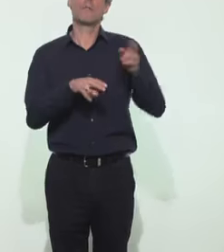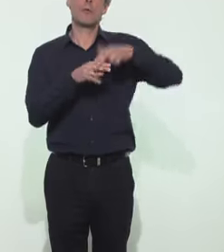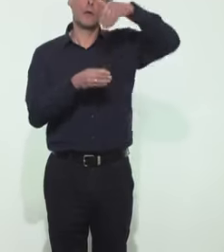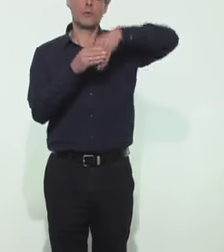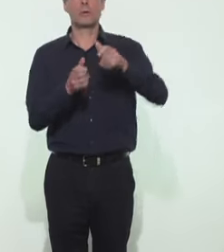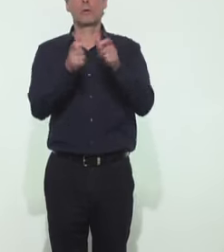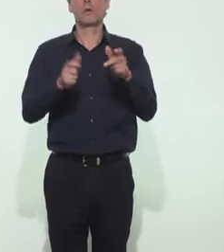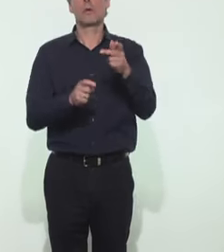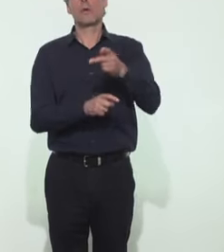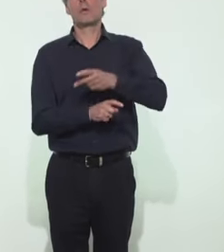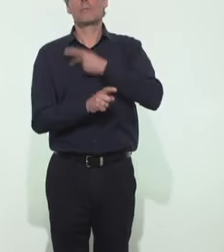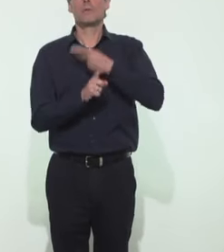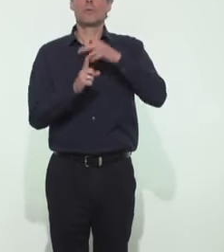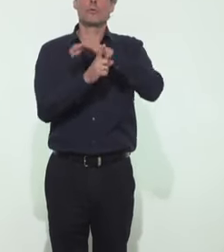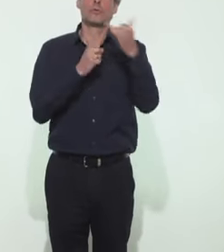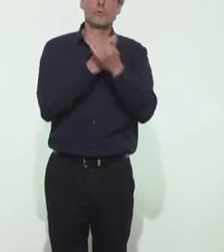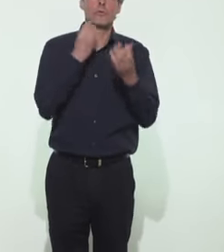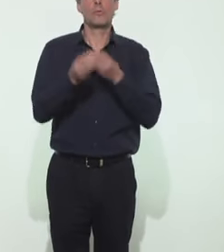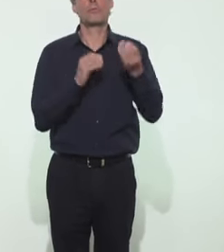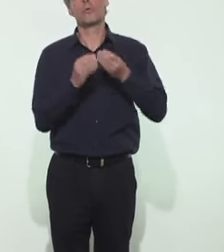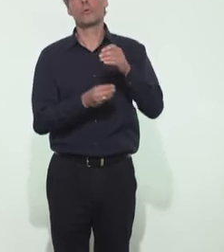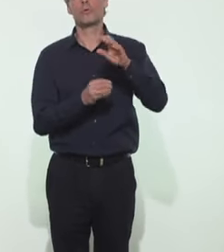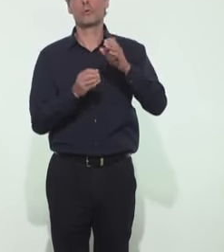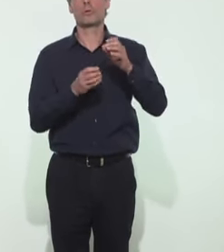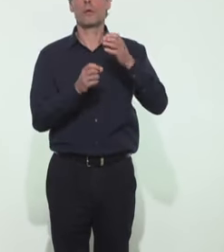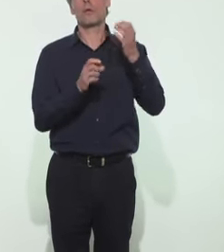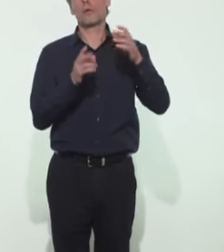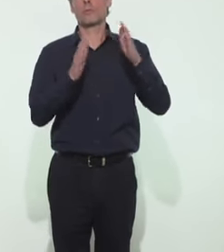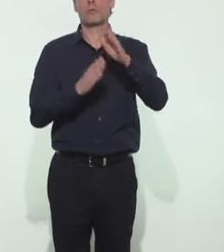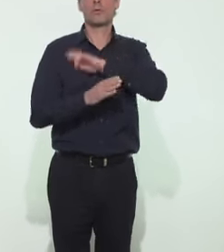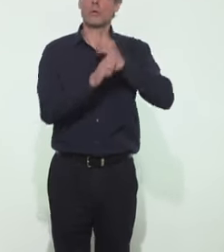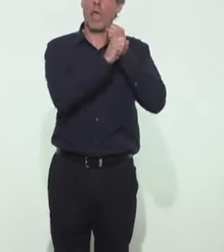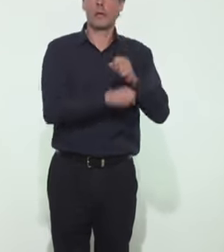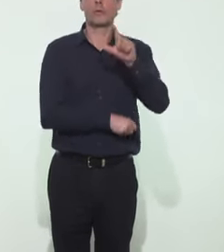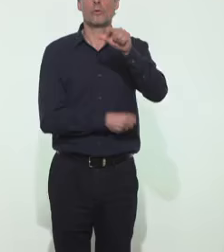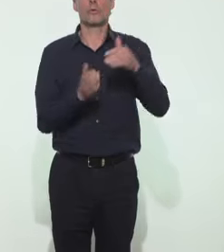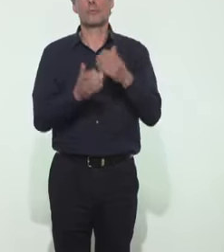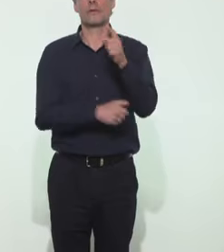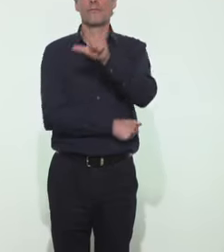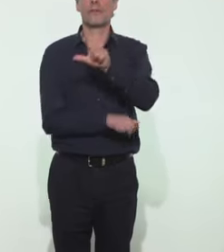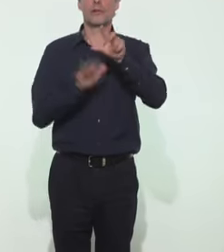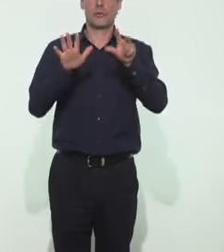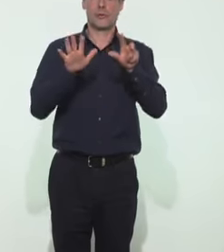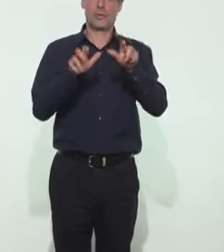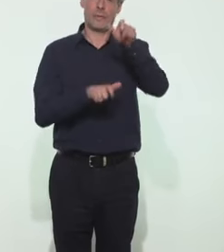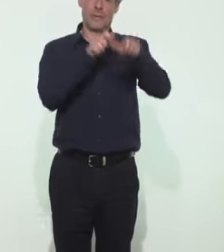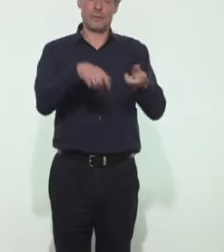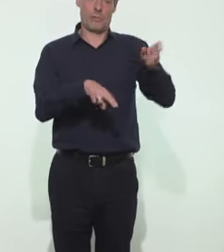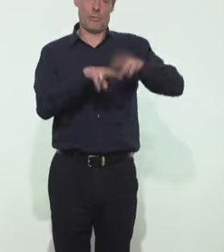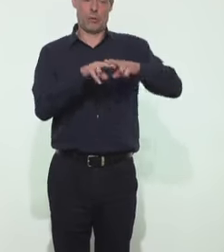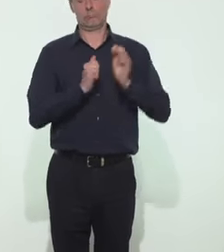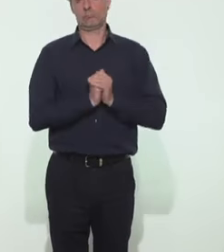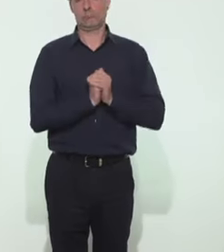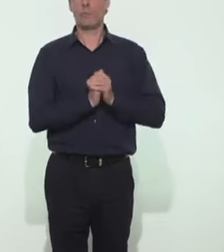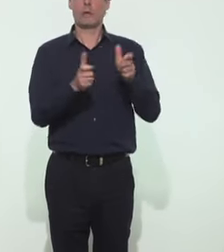médico-sociaux les ehpad nous avons désormais 2028 décès qui ont été déclarés par ces établissements je vous